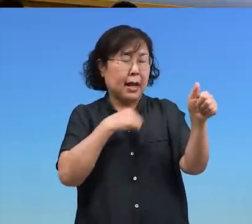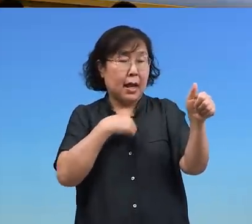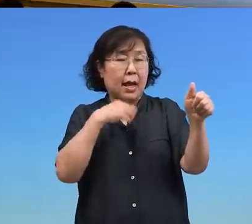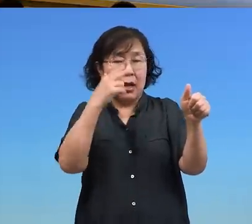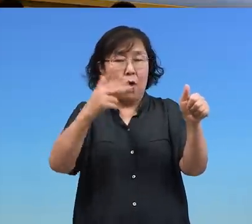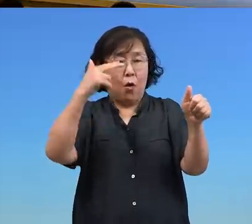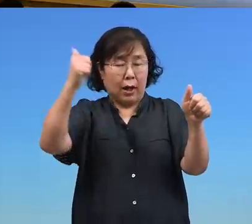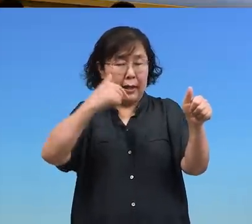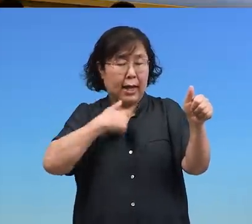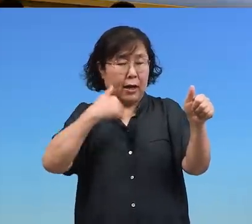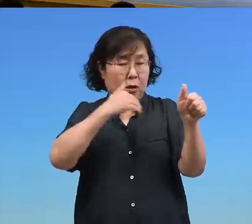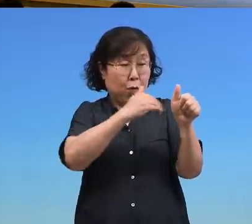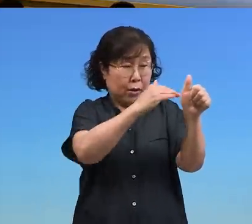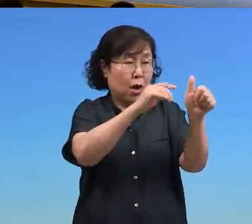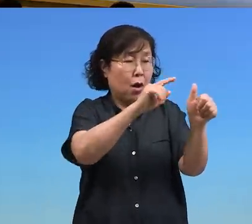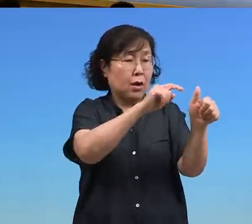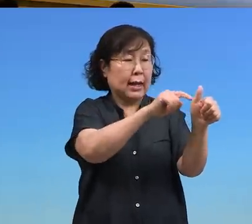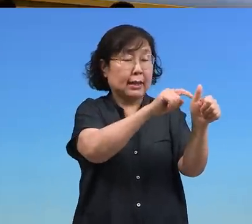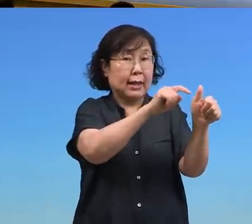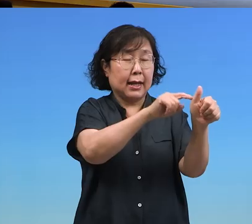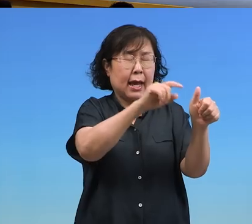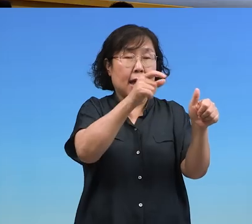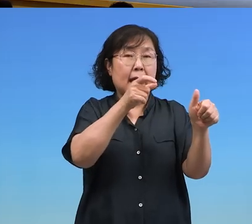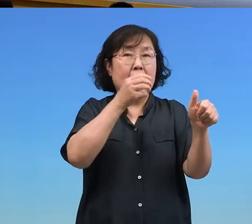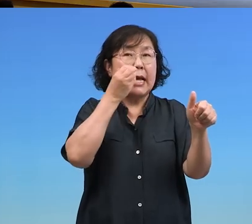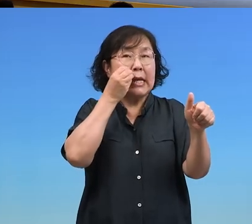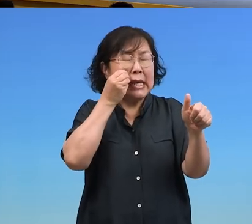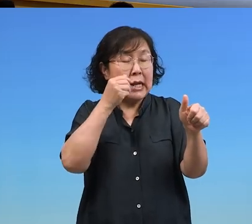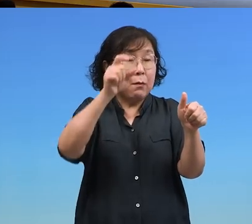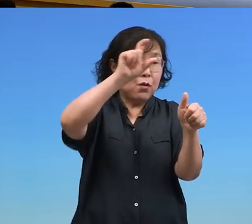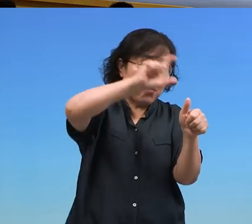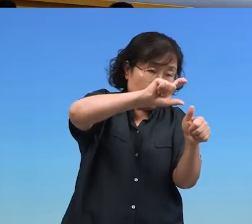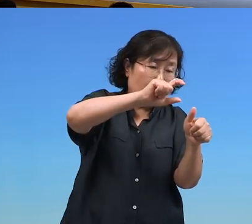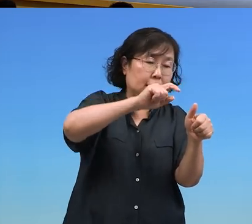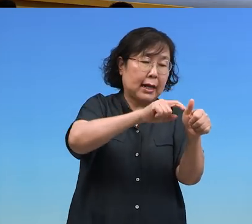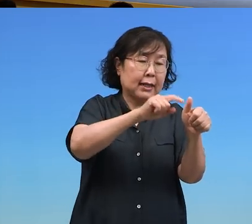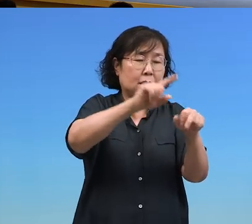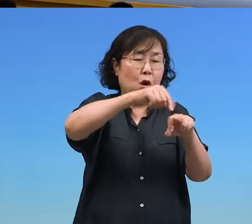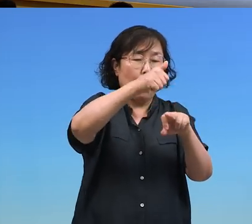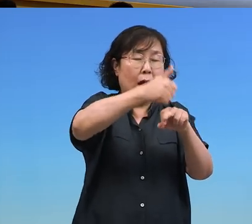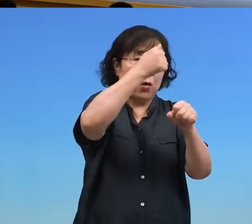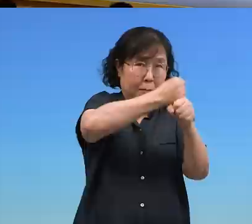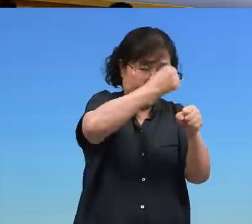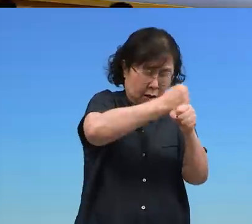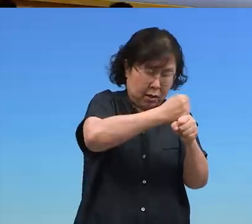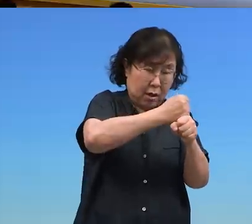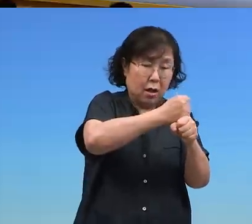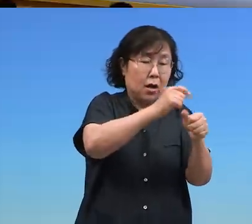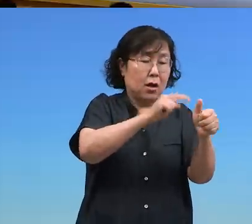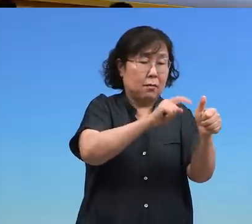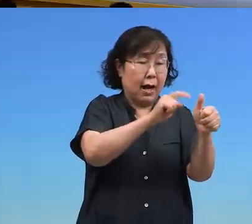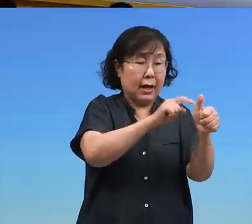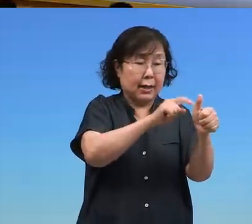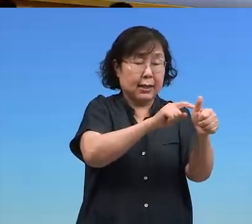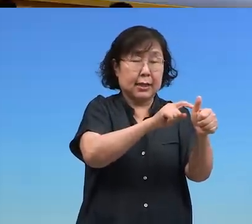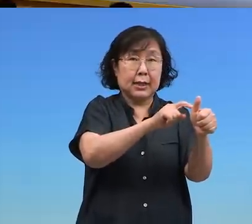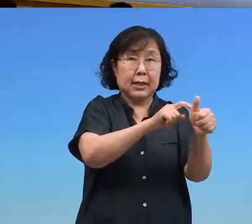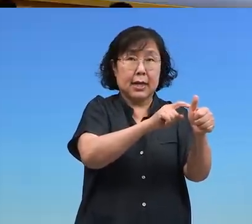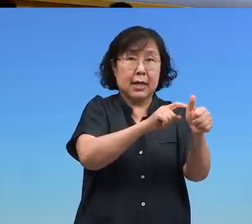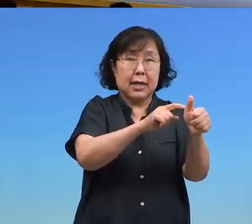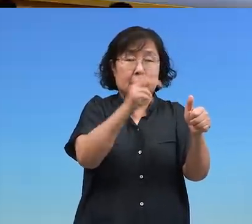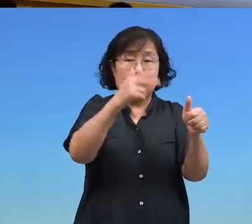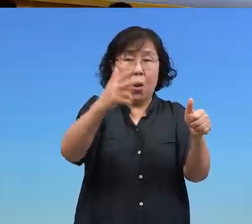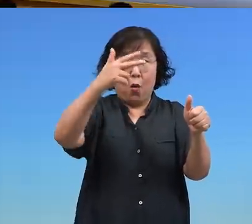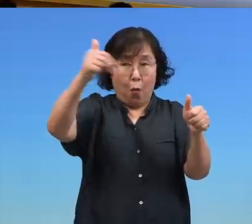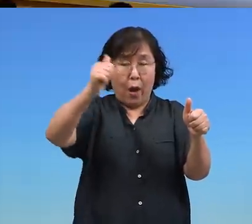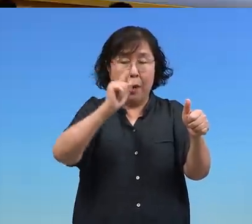왕에게 기름을 부어 그의 백성 이스라엘 위에 왕으로 삼으셨은 저 뭘 권면합니까 이제 왕은